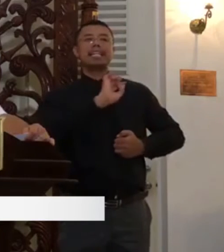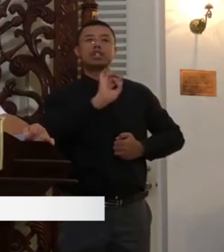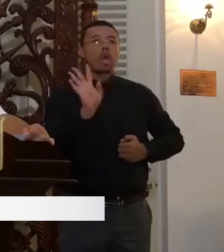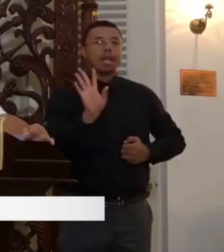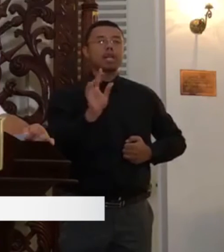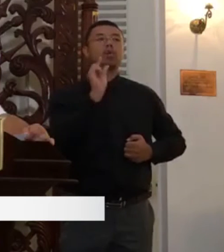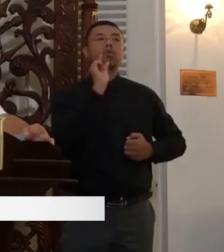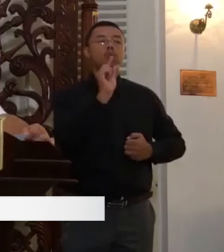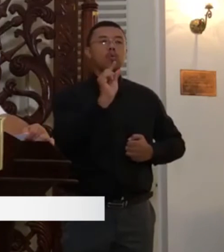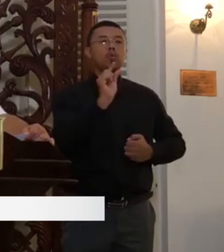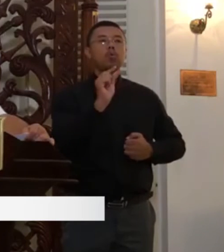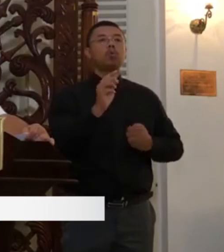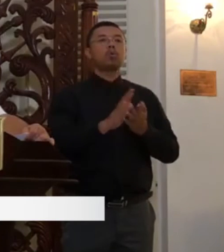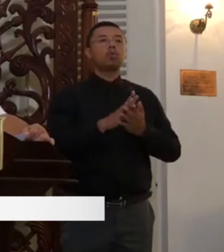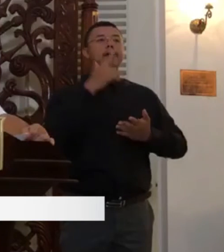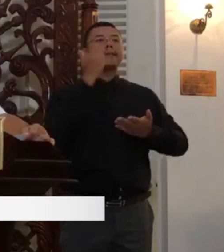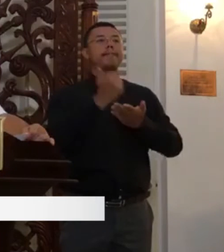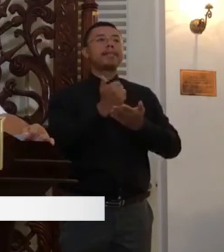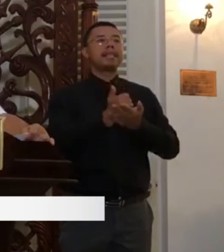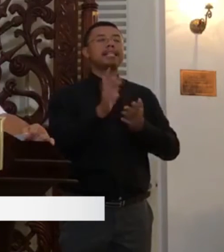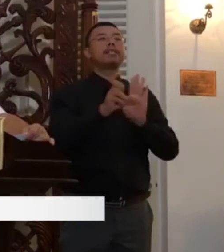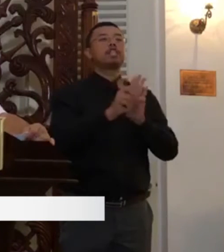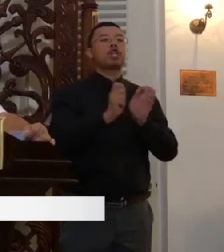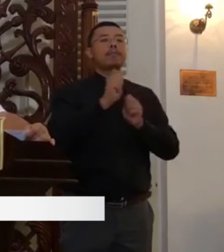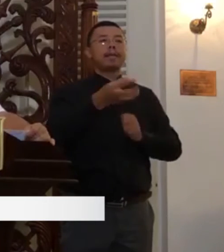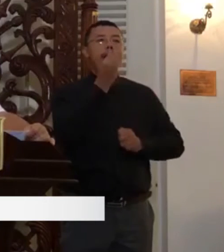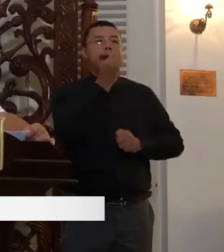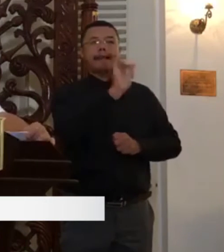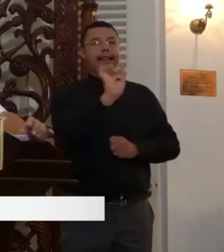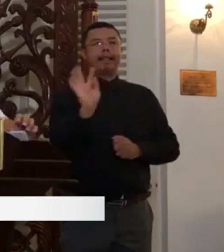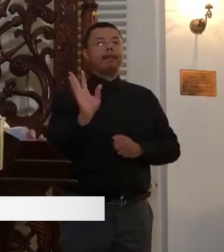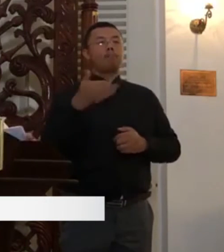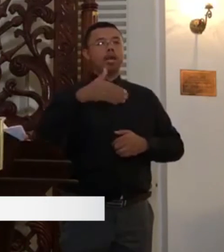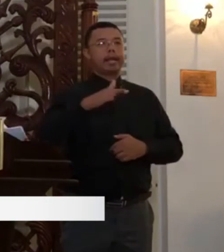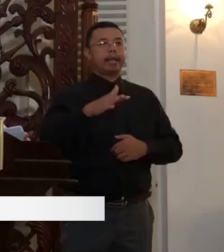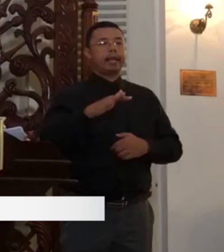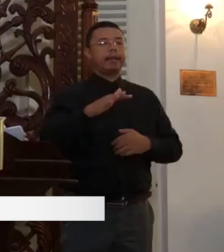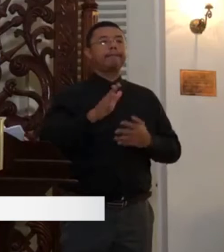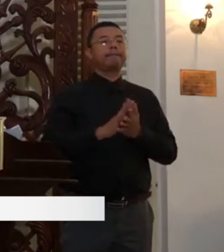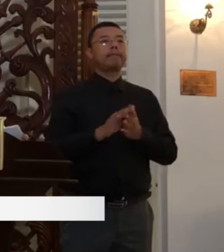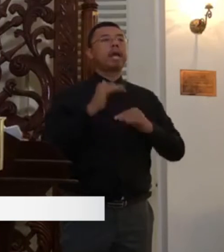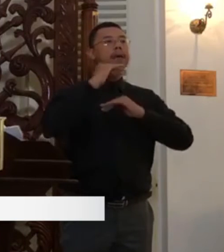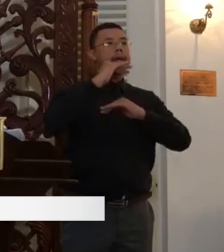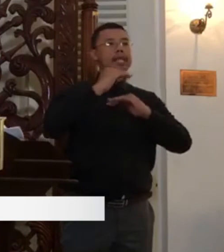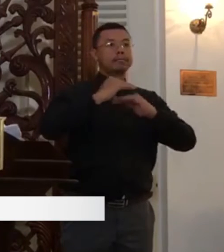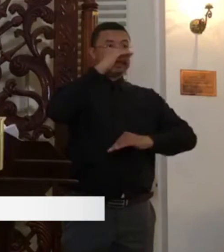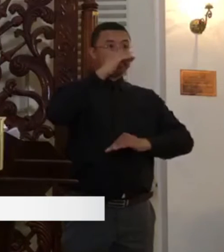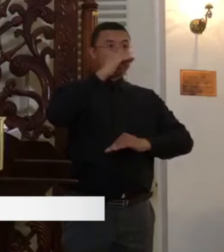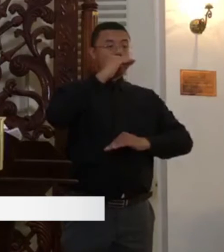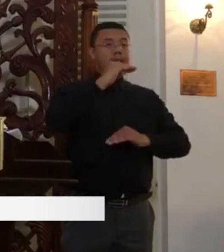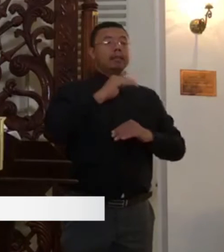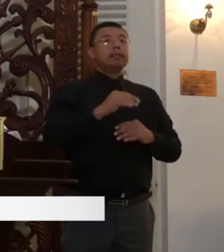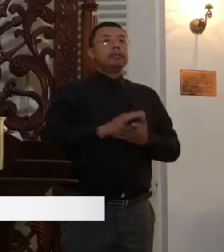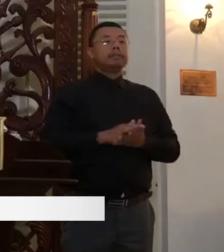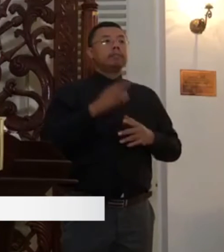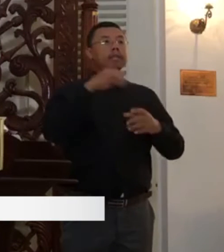kecuali untuk memenuhi kebutuhan pokok. Lalu ada batas maksimalnya